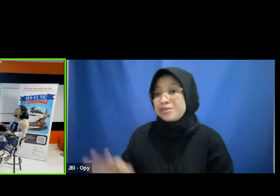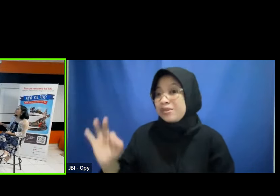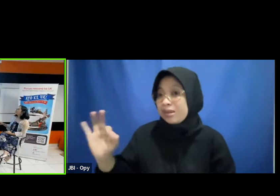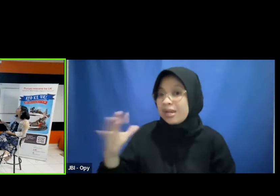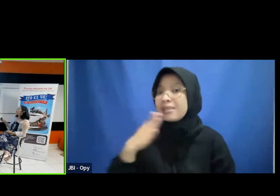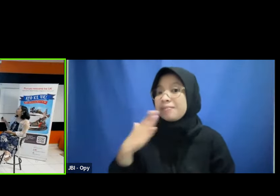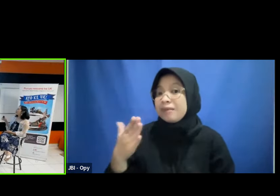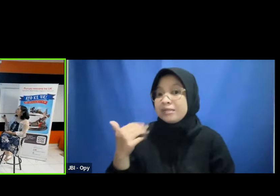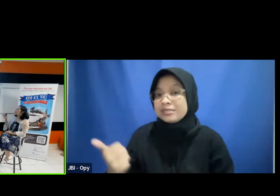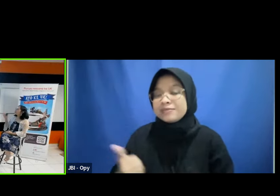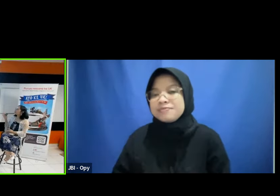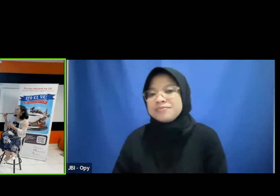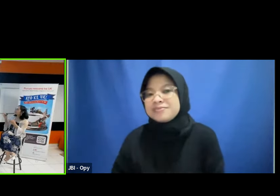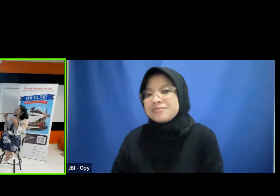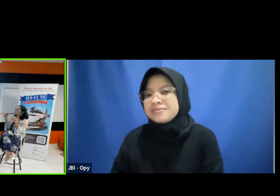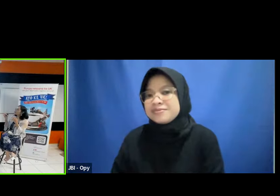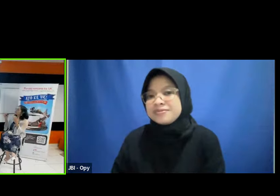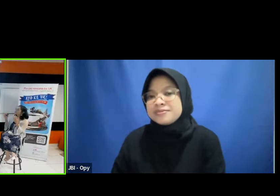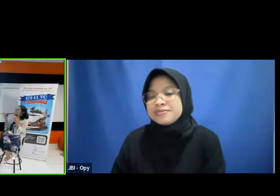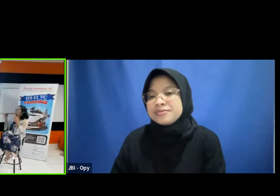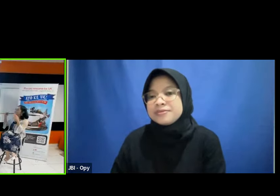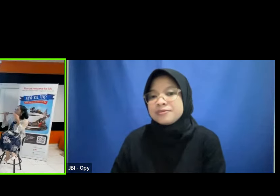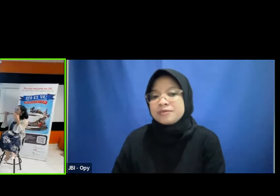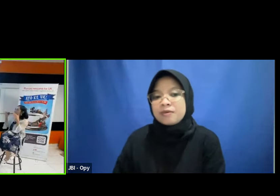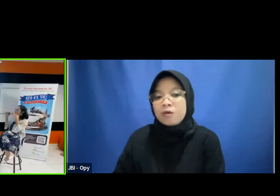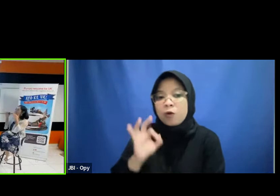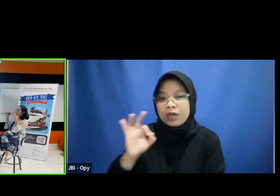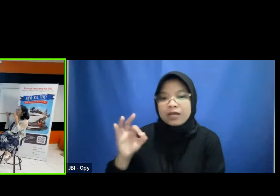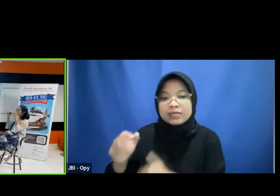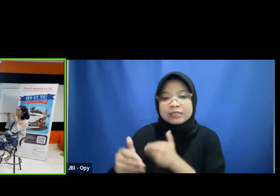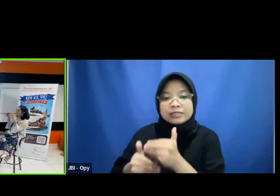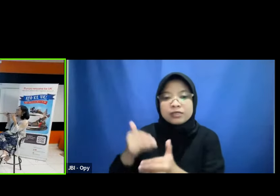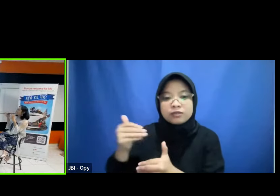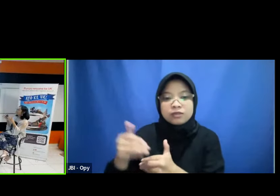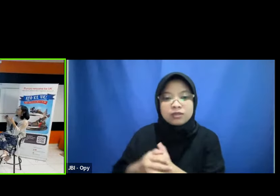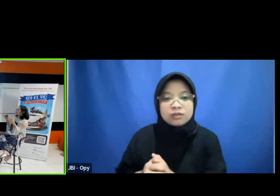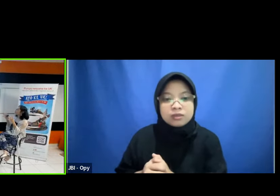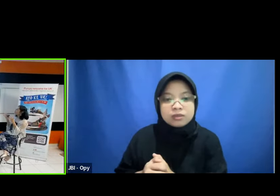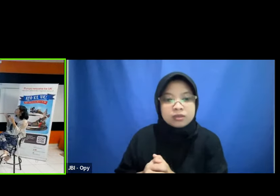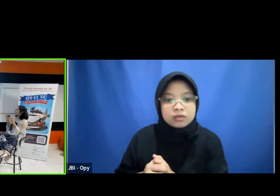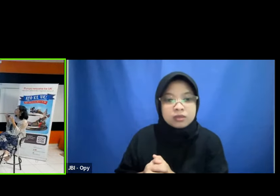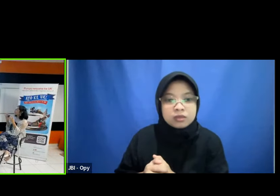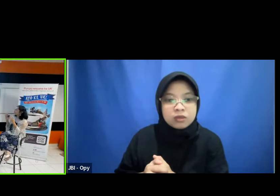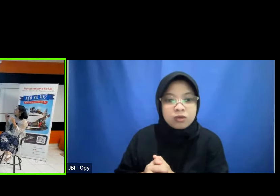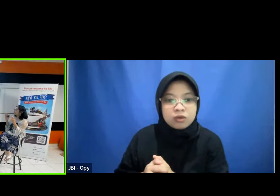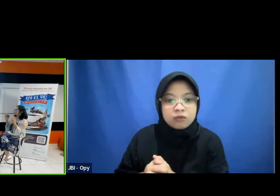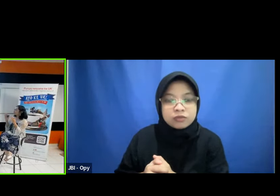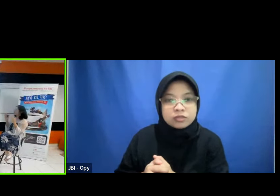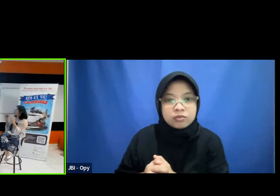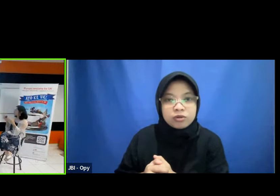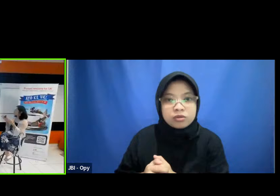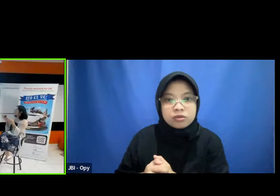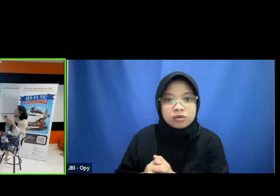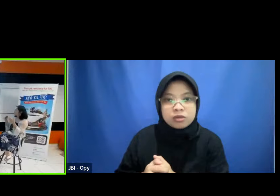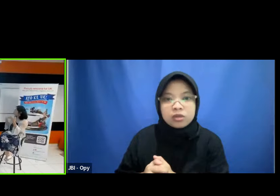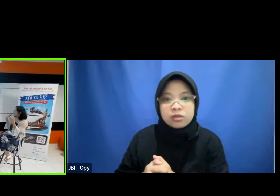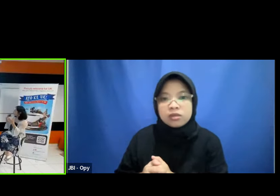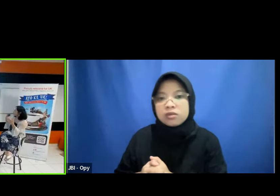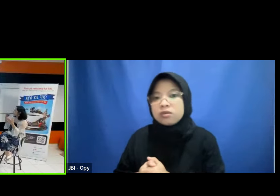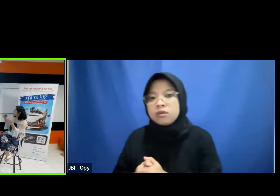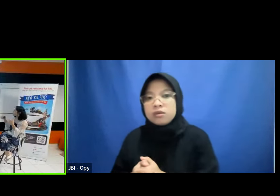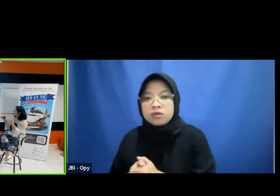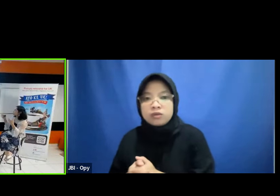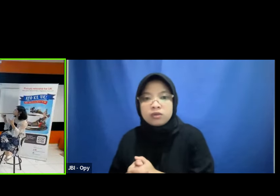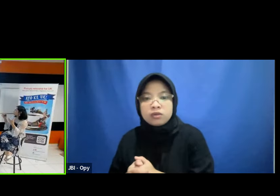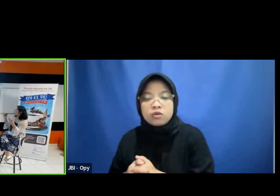kak Nah sekarang e mungkin kita go deeper dikit tentang si nah dulu kan e kakak-kakak pernah